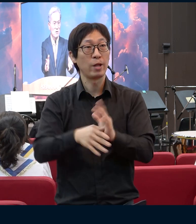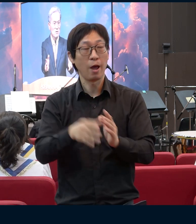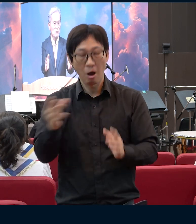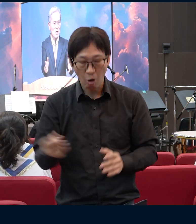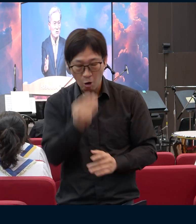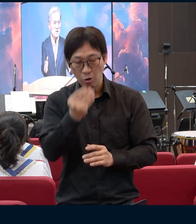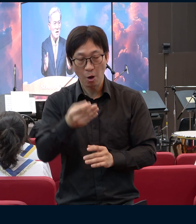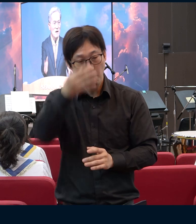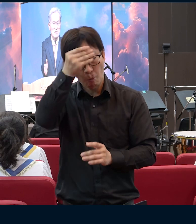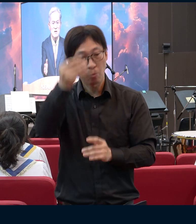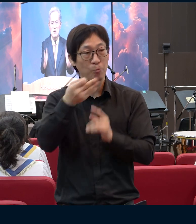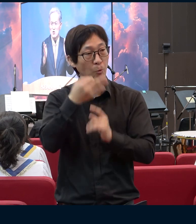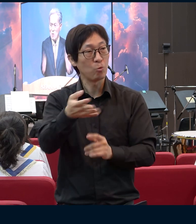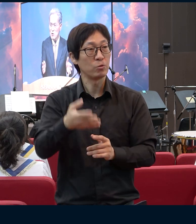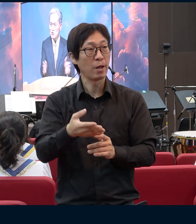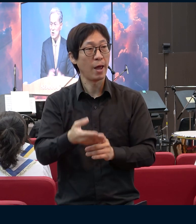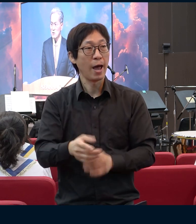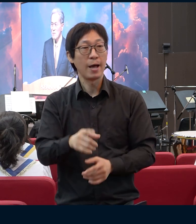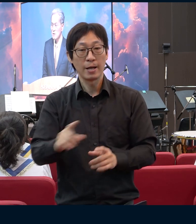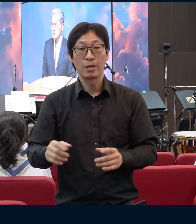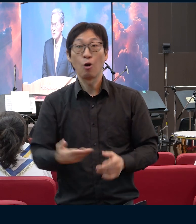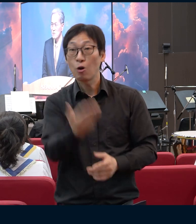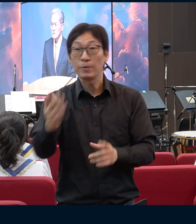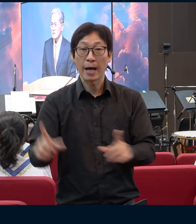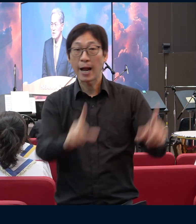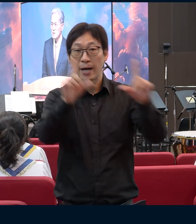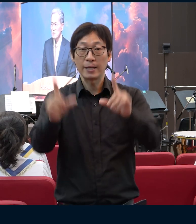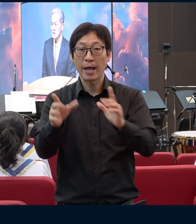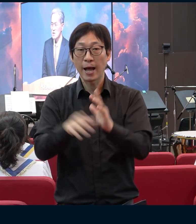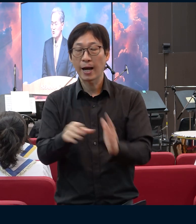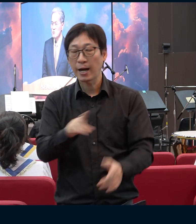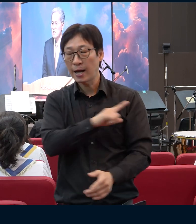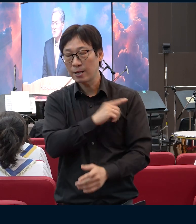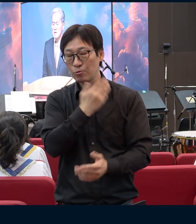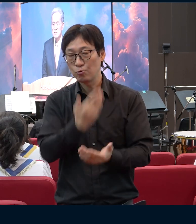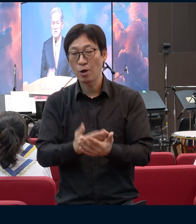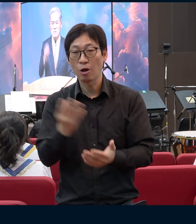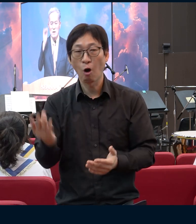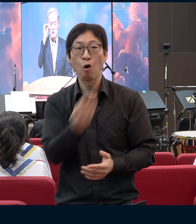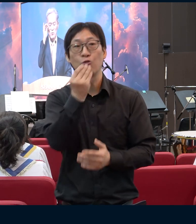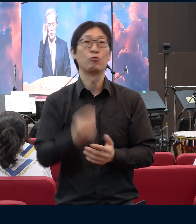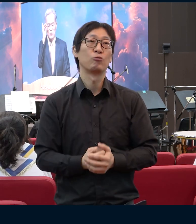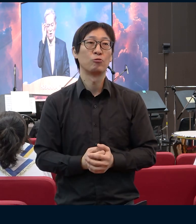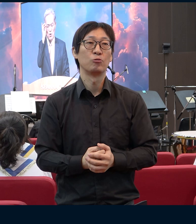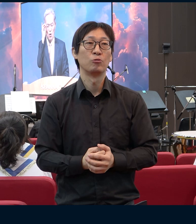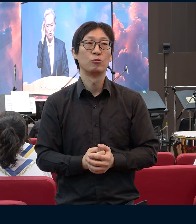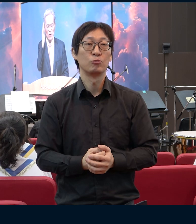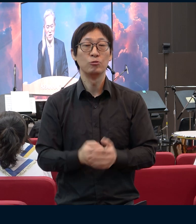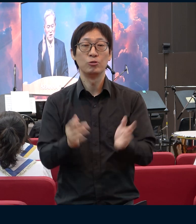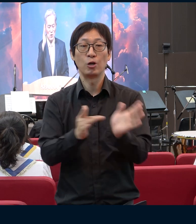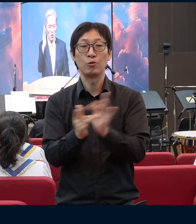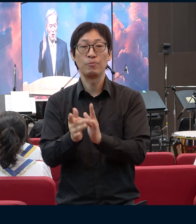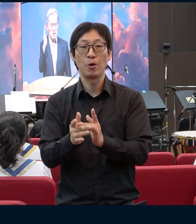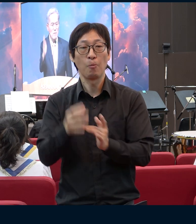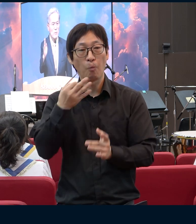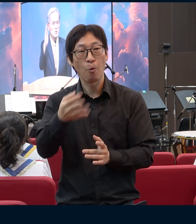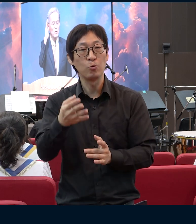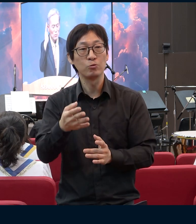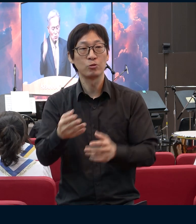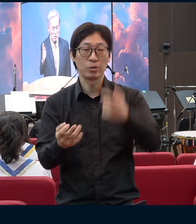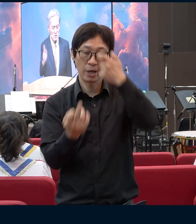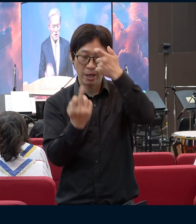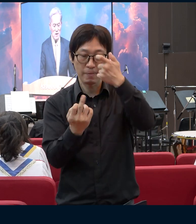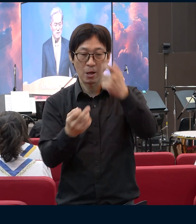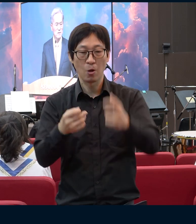그거니까요. 우리가 그렇게 살아야 될 정말 중요한 테마거든요. 자, 주님이 겟세마네에서 보여준 거룩의 길, 거룩의 삶의